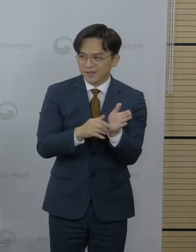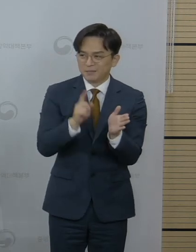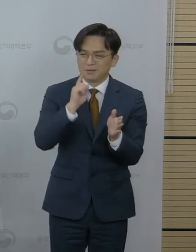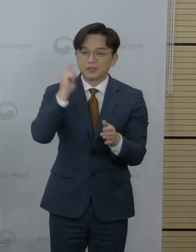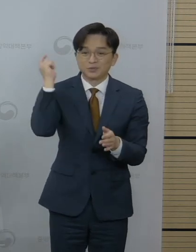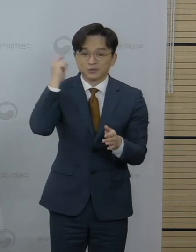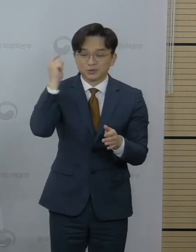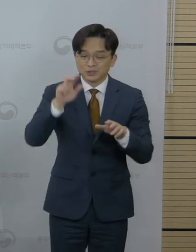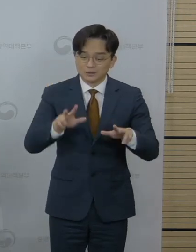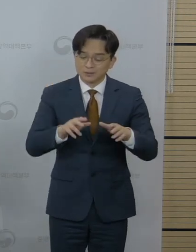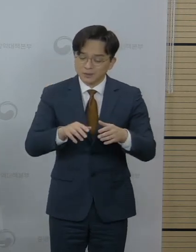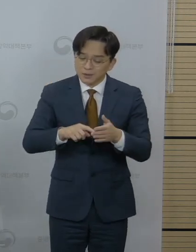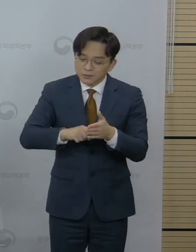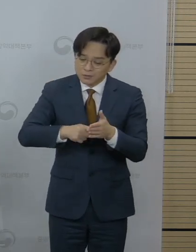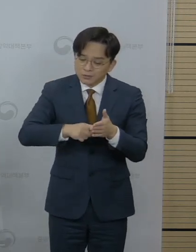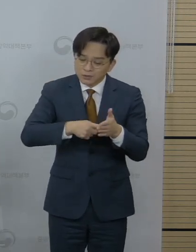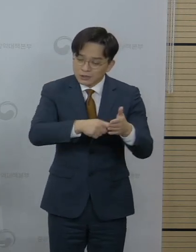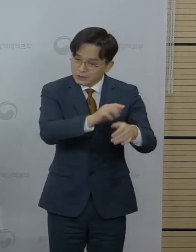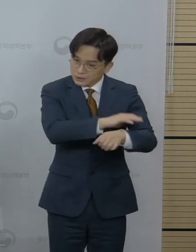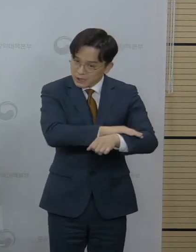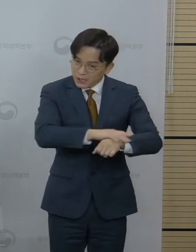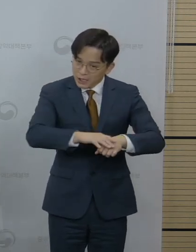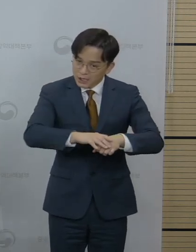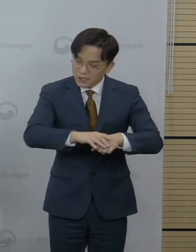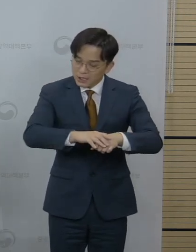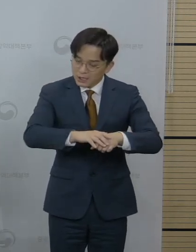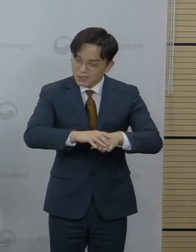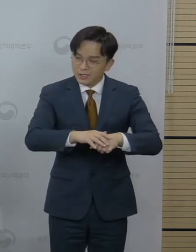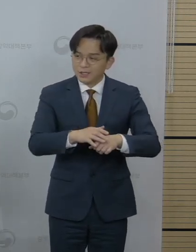무엇이라고 생각하는지에 대한 질문도 함께 주셨습니다.